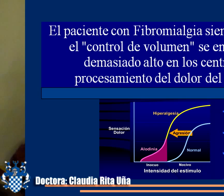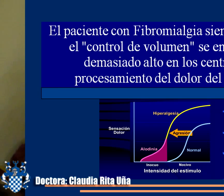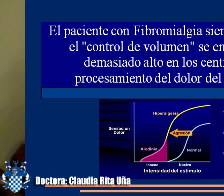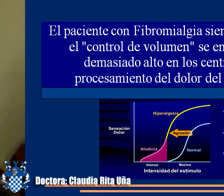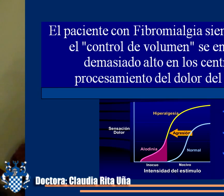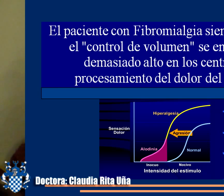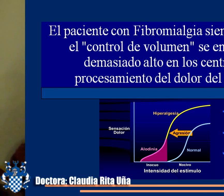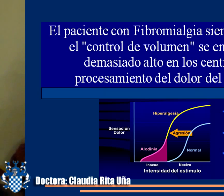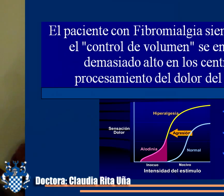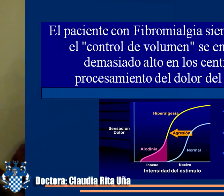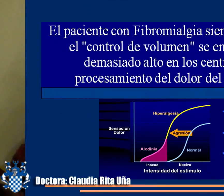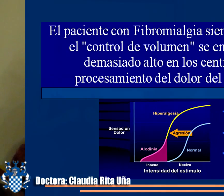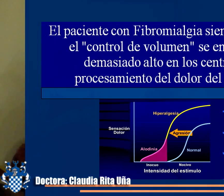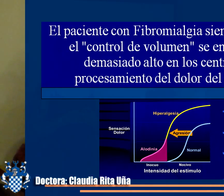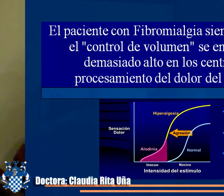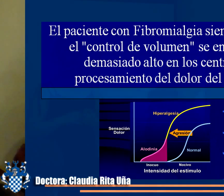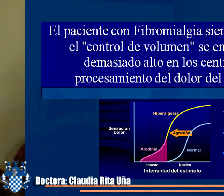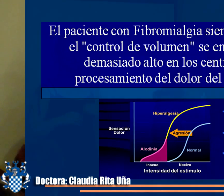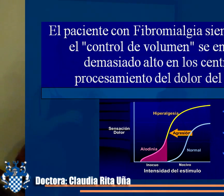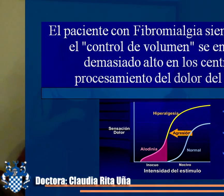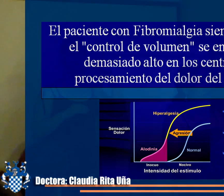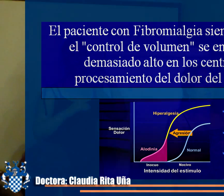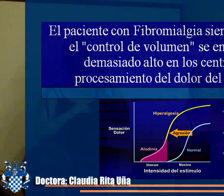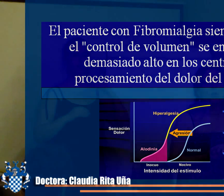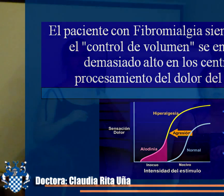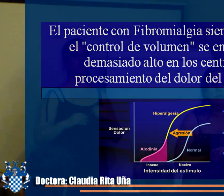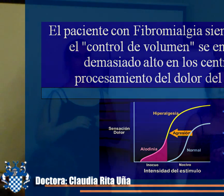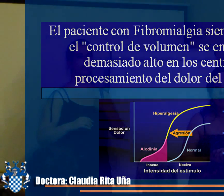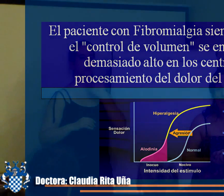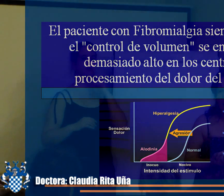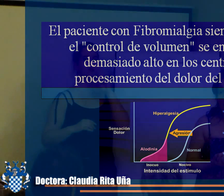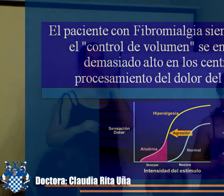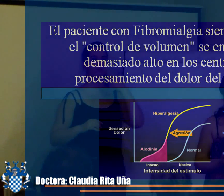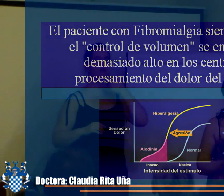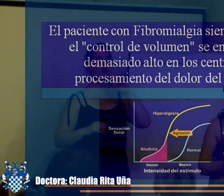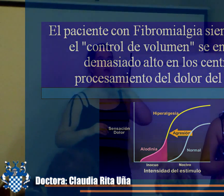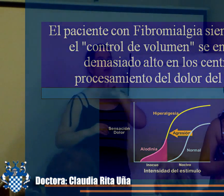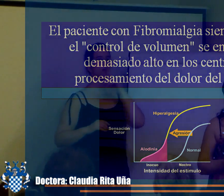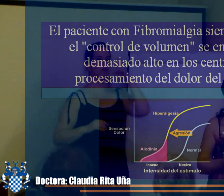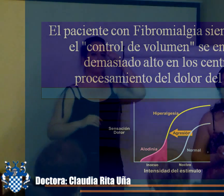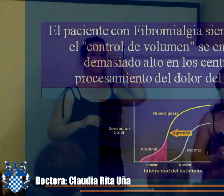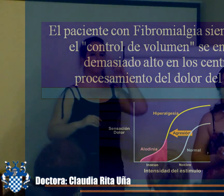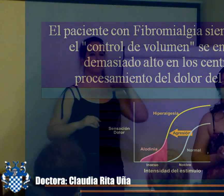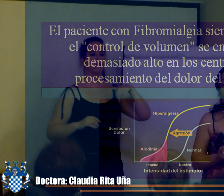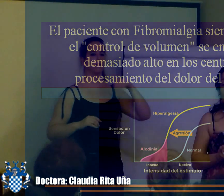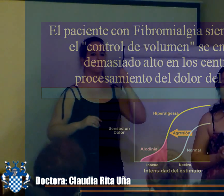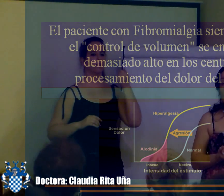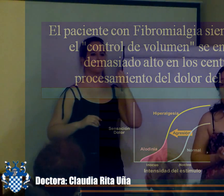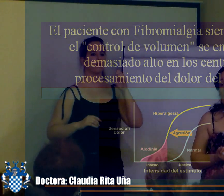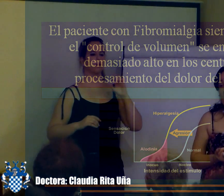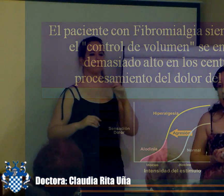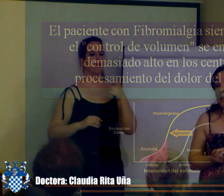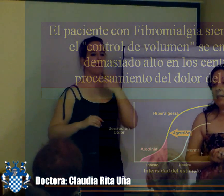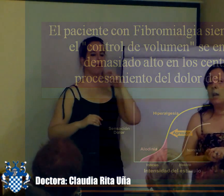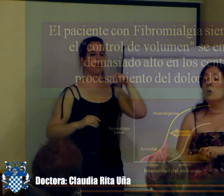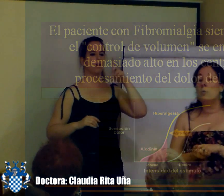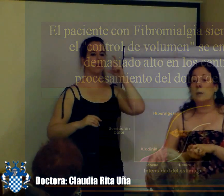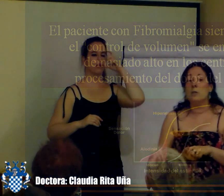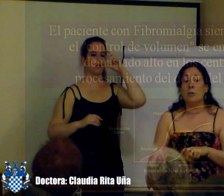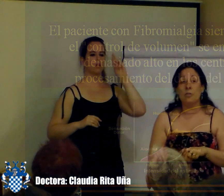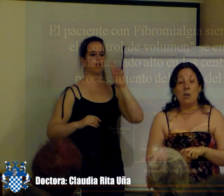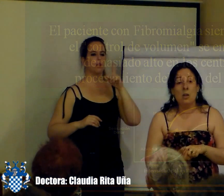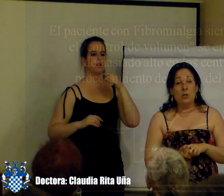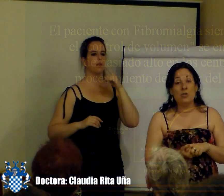Bueno, a nivel del sistema nervioso también hay una disfunción cognitiva, ¿sí? Así que los pacientes con fibromialgia que